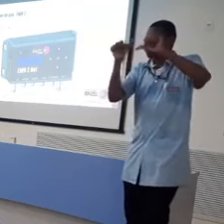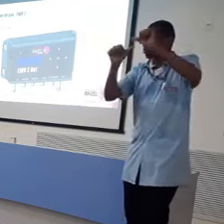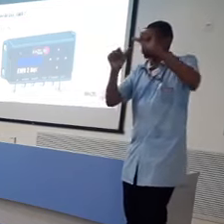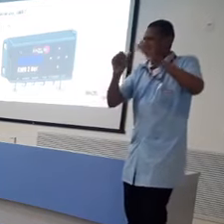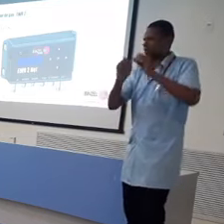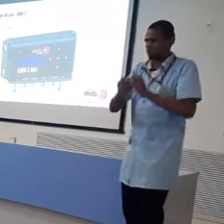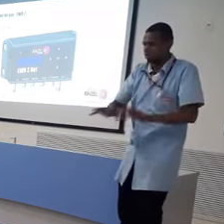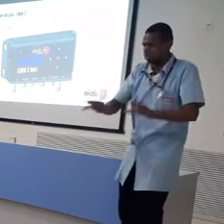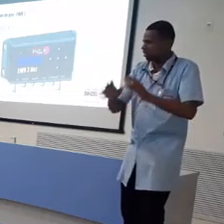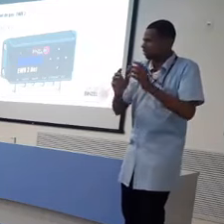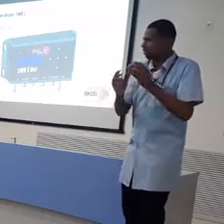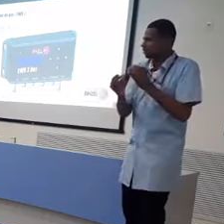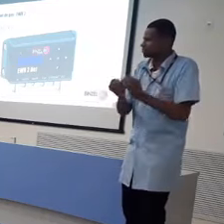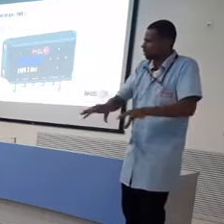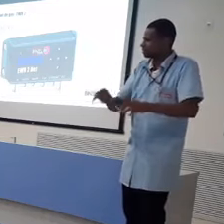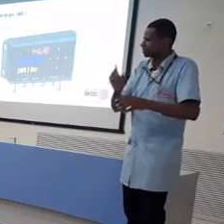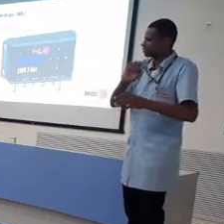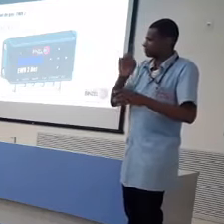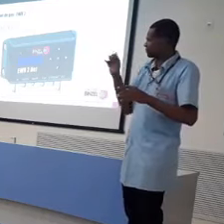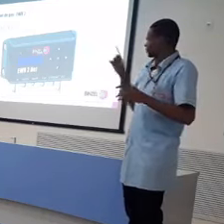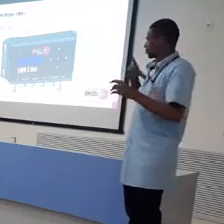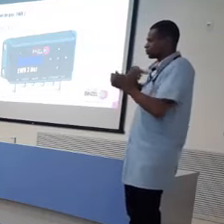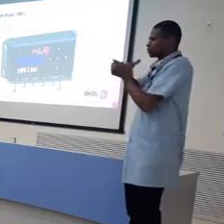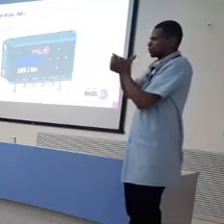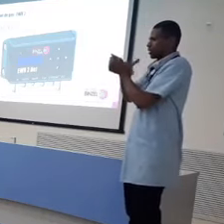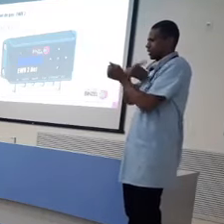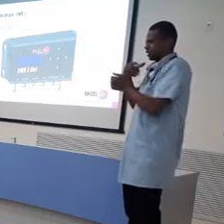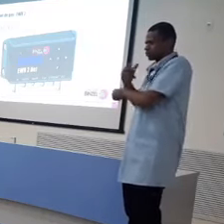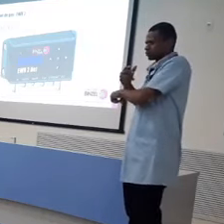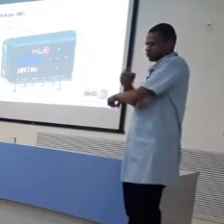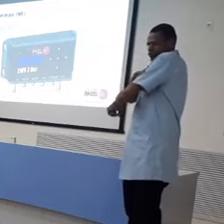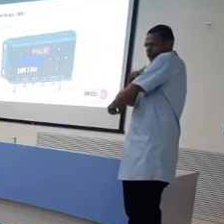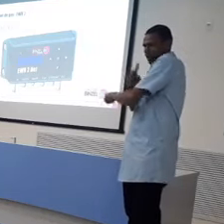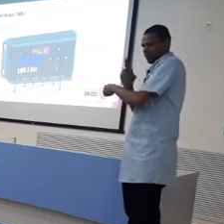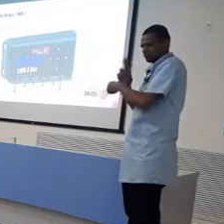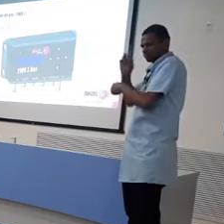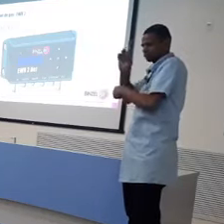consegue mexer. Ninguém mais consegue mexer. Tá?